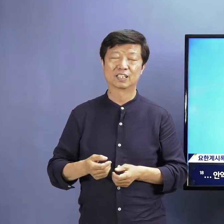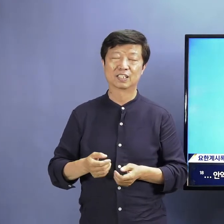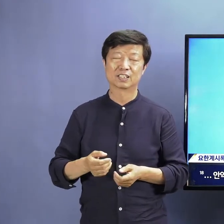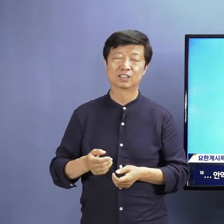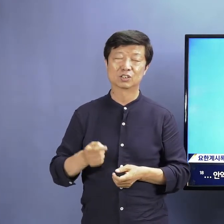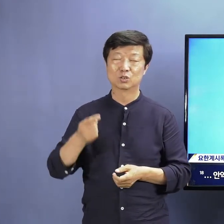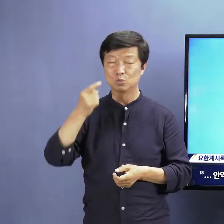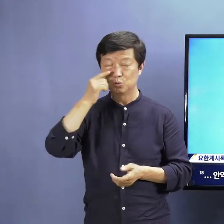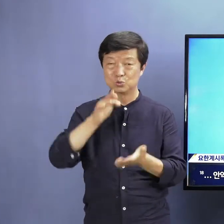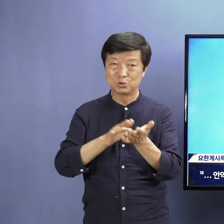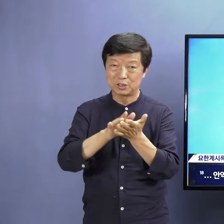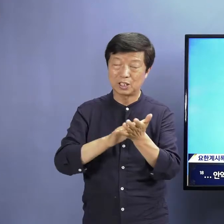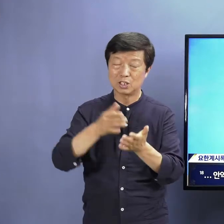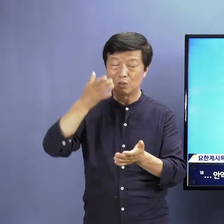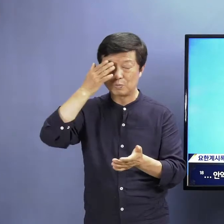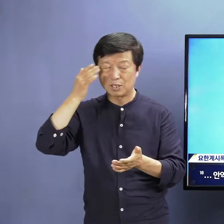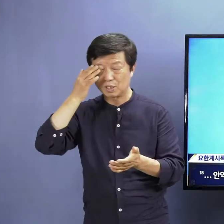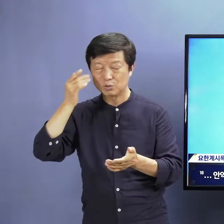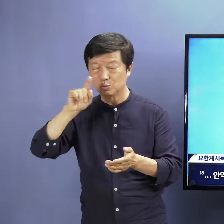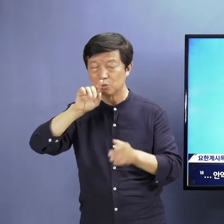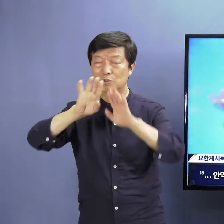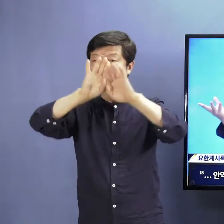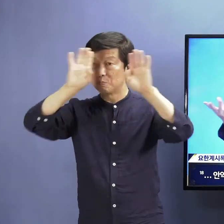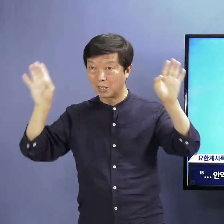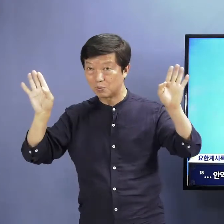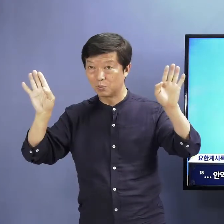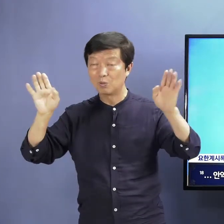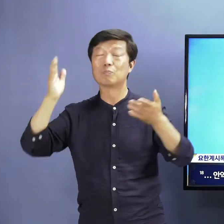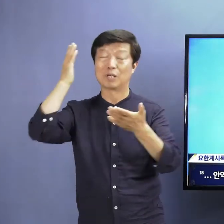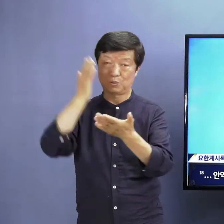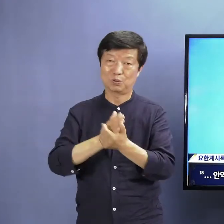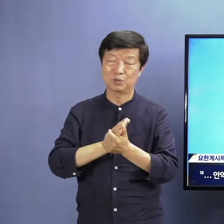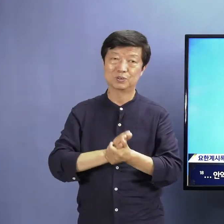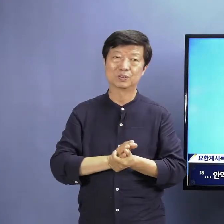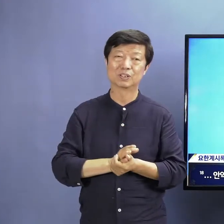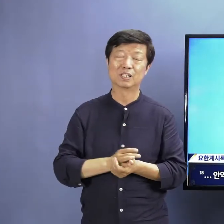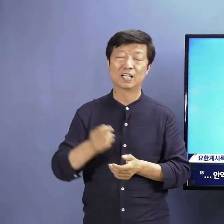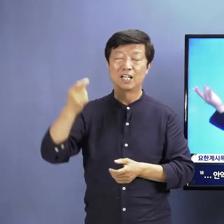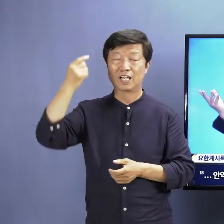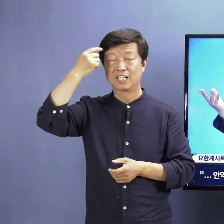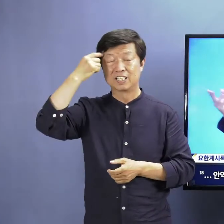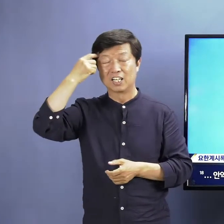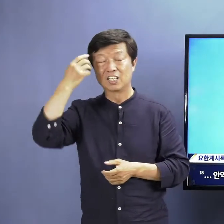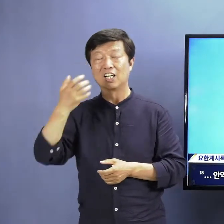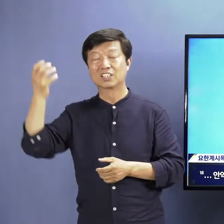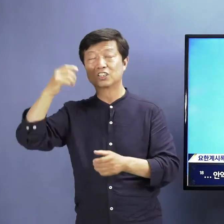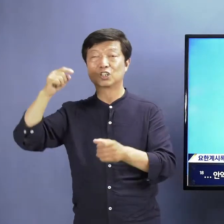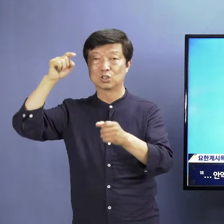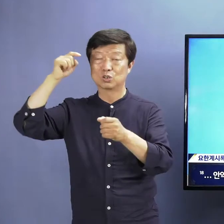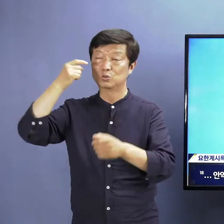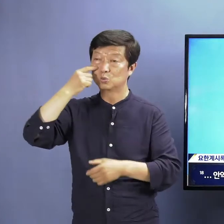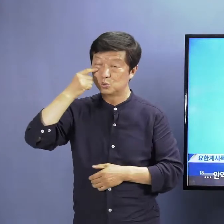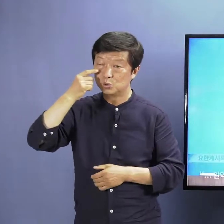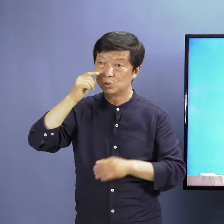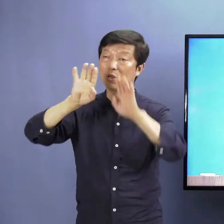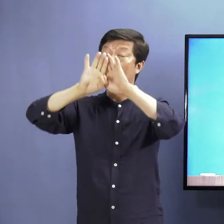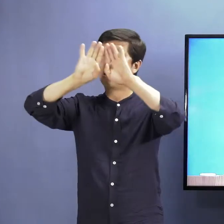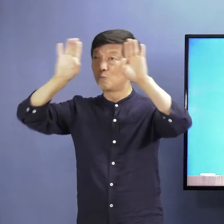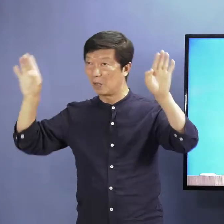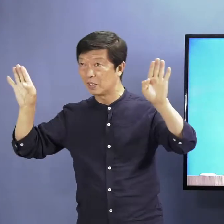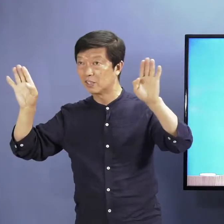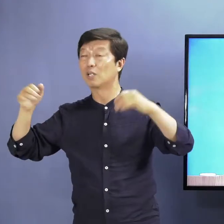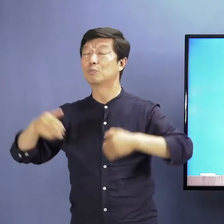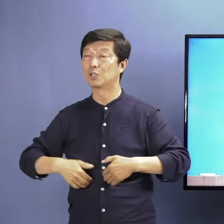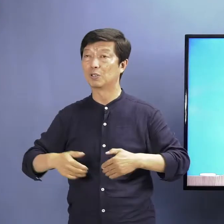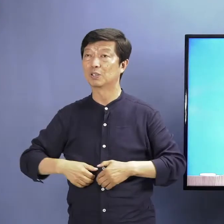그걸 발라가지고 사람들이 눈이 밝아지는 거 말고 영적 눈을 밝혀야 한다는 거예요. 자, 그런데 영적인